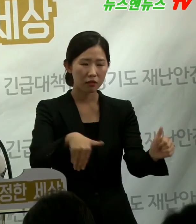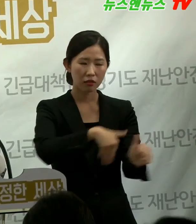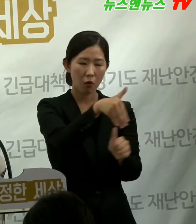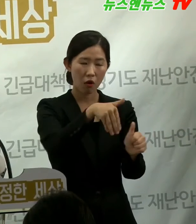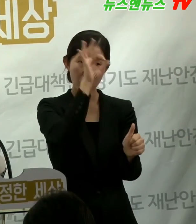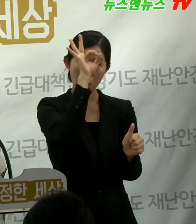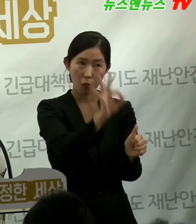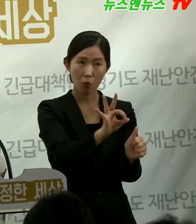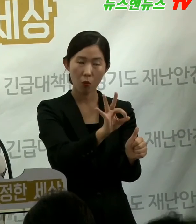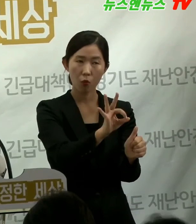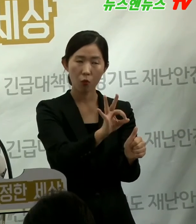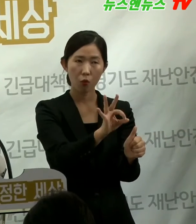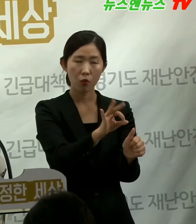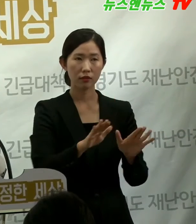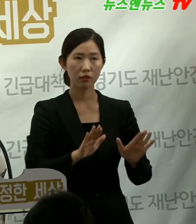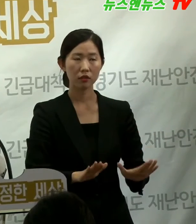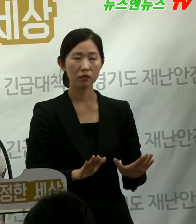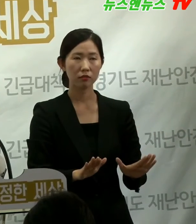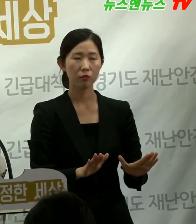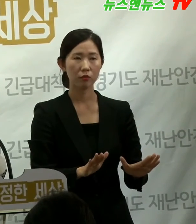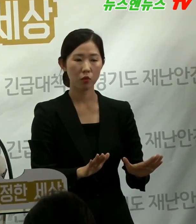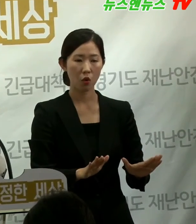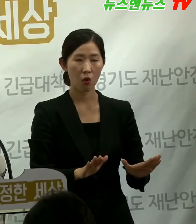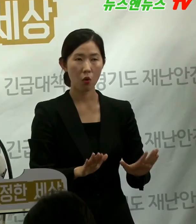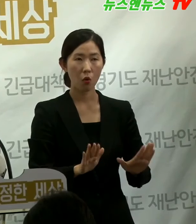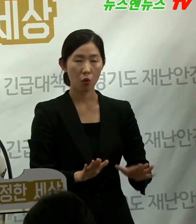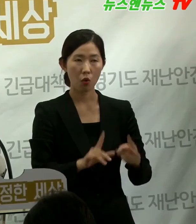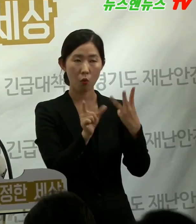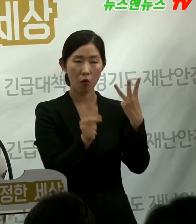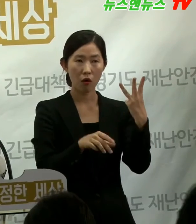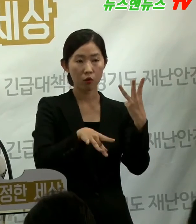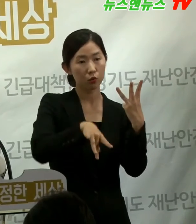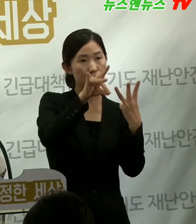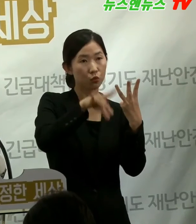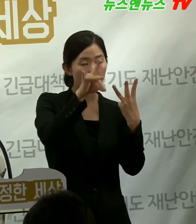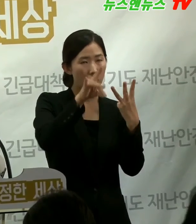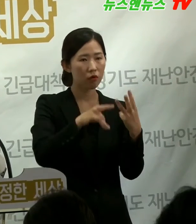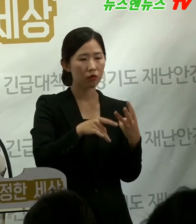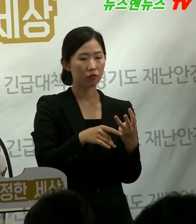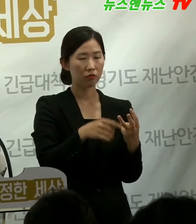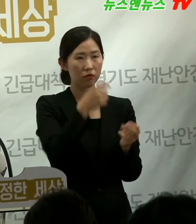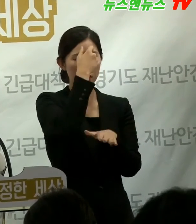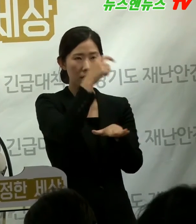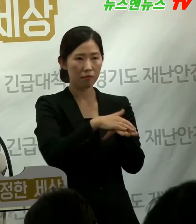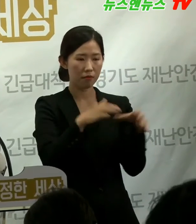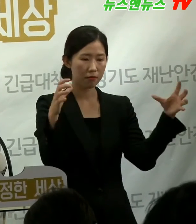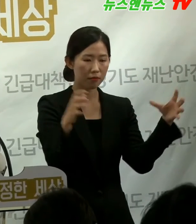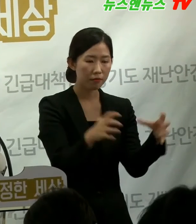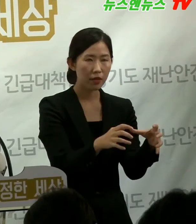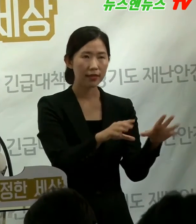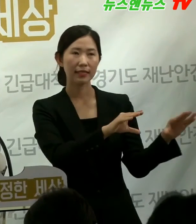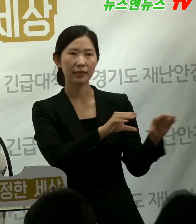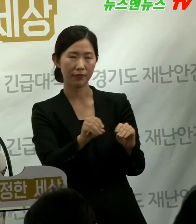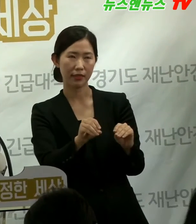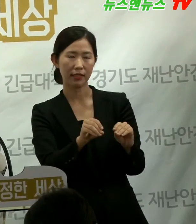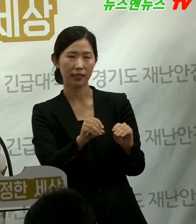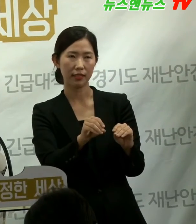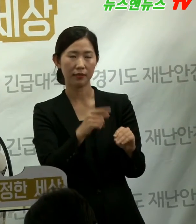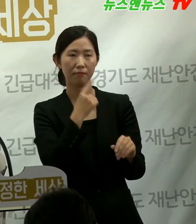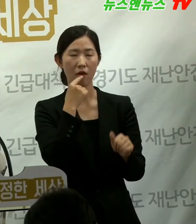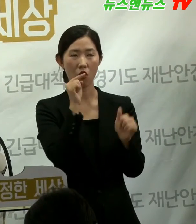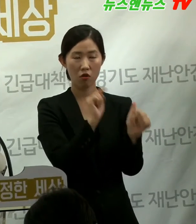당초에 집회 금지 명령을 주재를 했던 부분인데 그 하지 않았다는 부분에